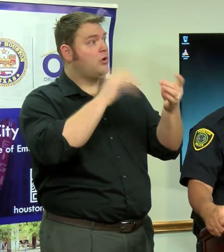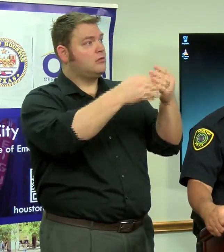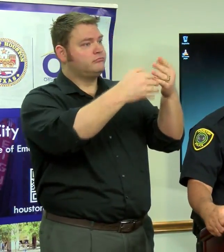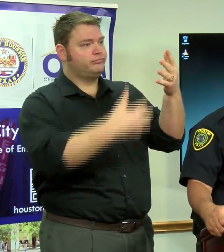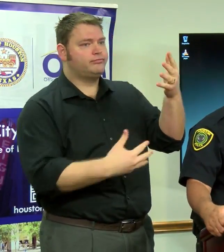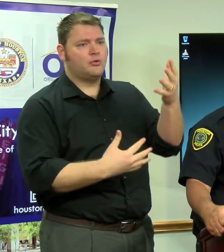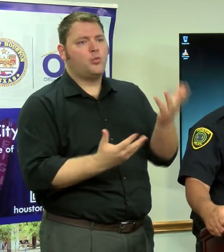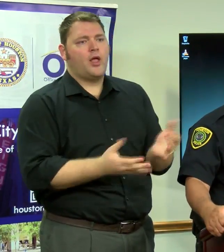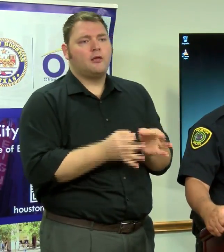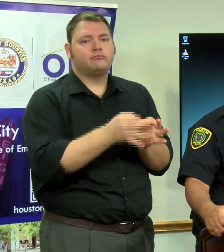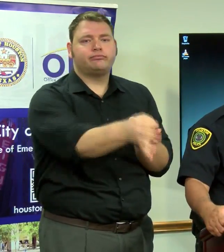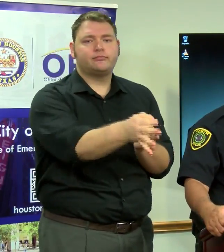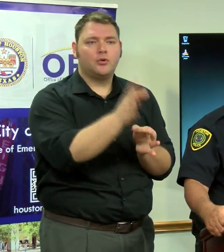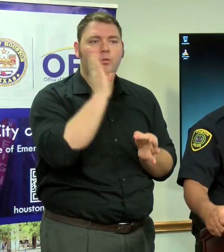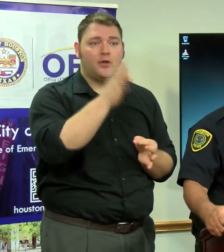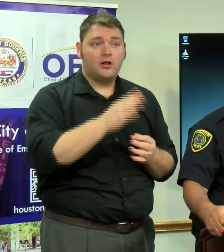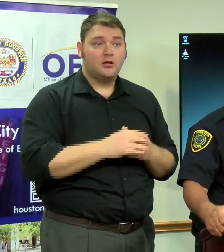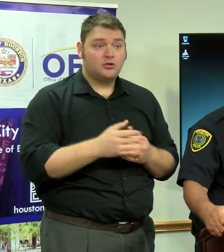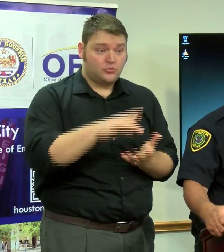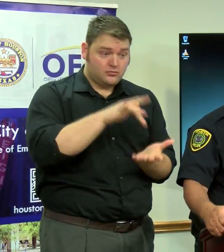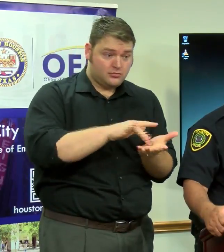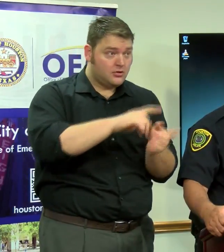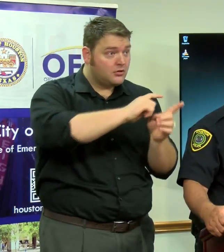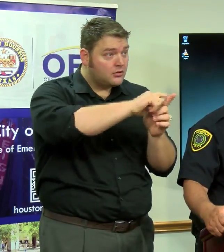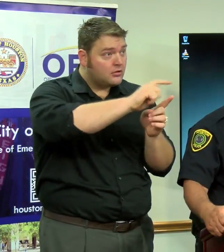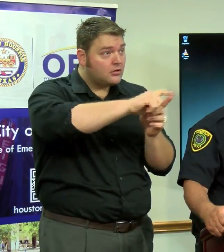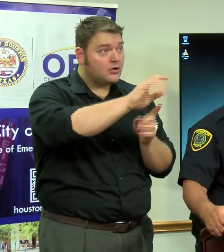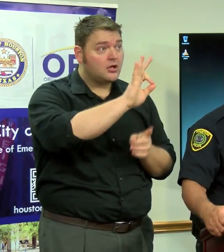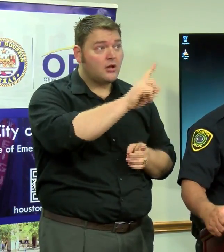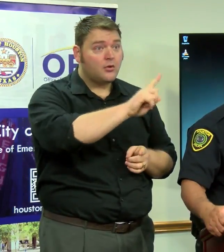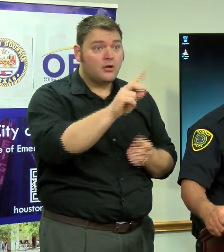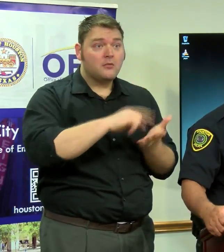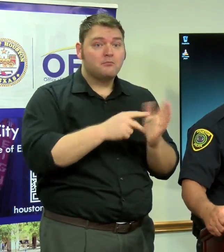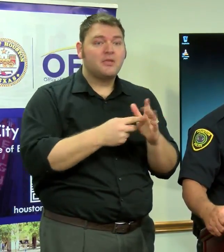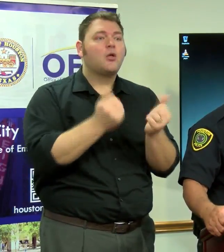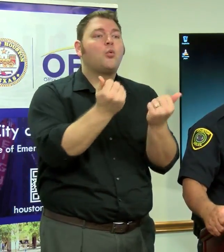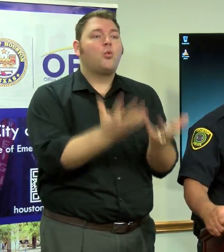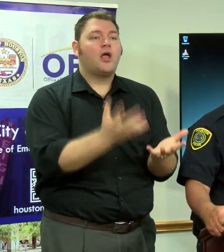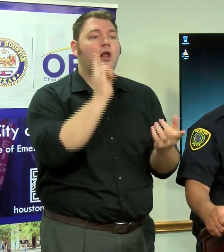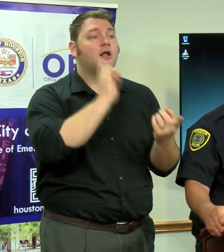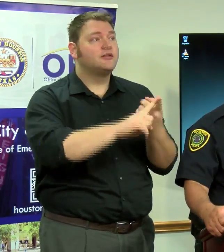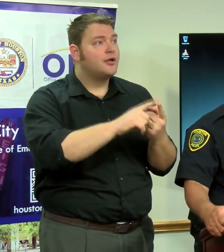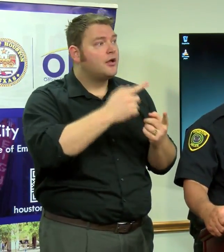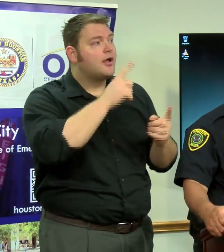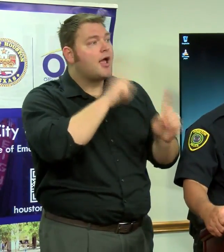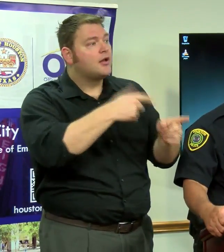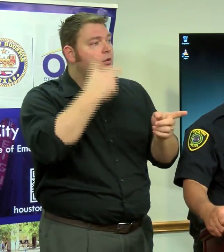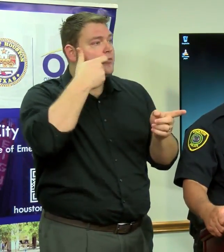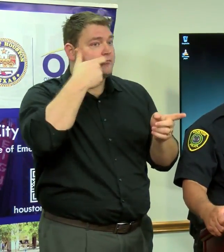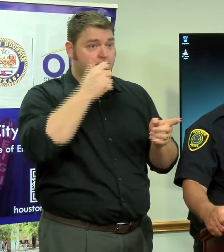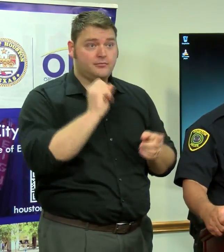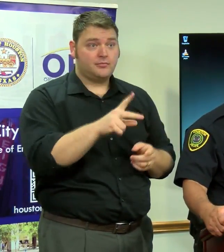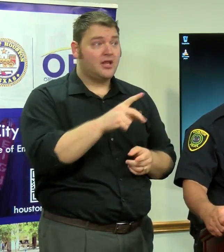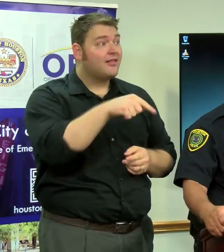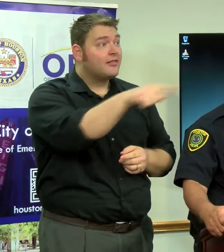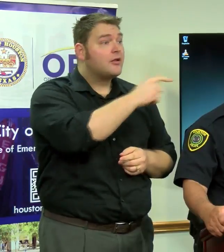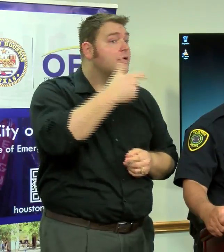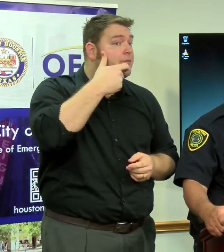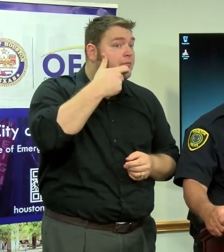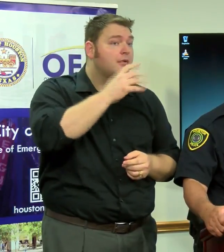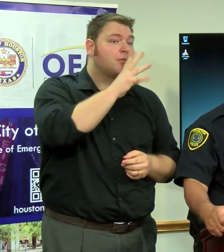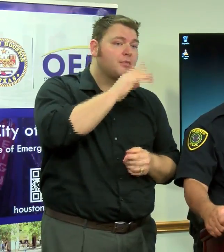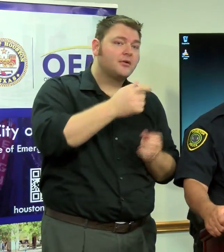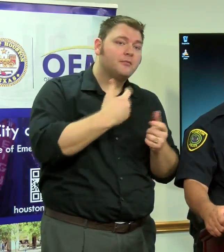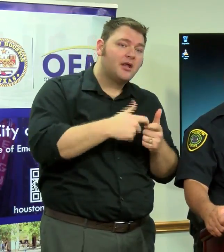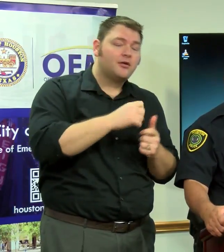la asistencia. Si marca el 911, espere hasta que hable con una operadora. Los operadores sí hablan español y otros idiomas.